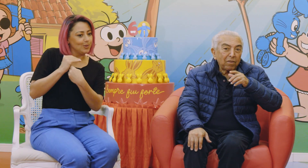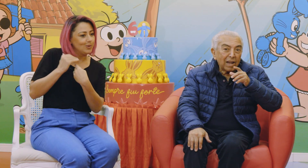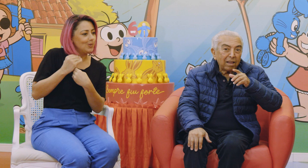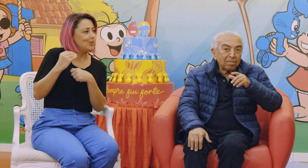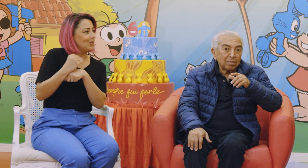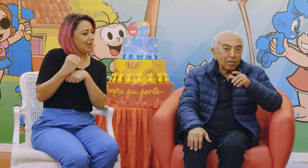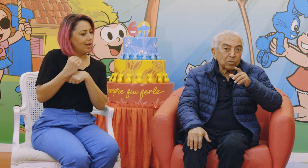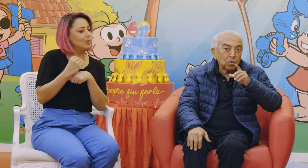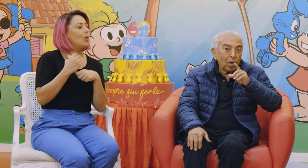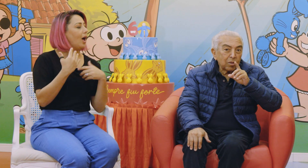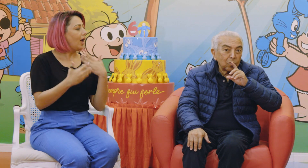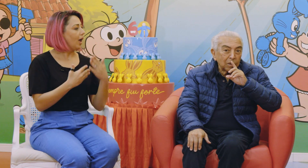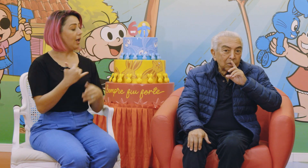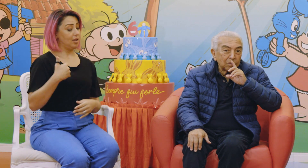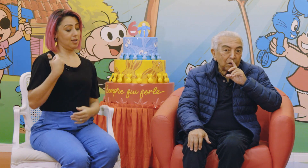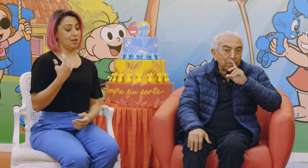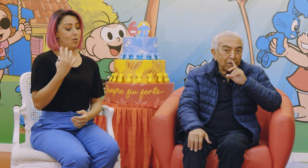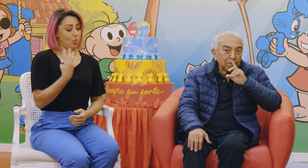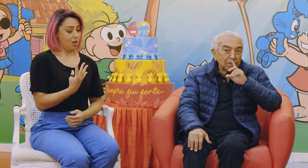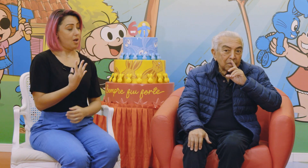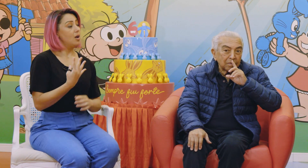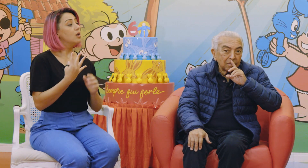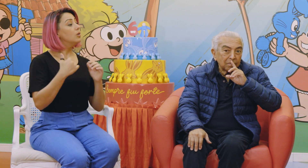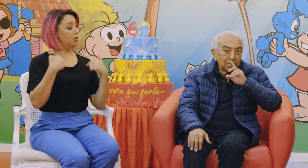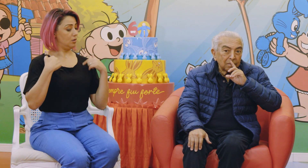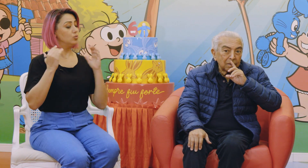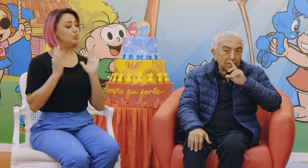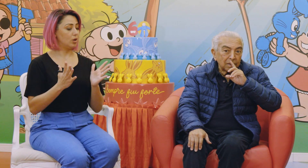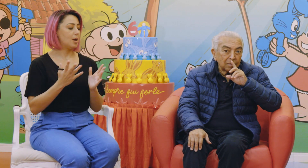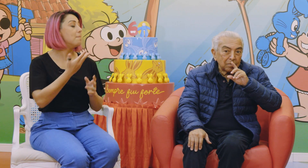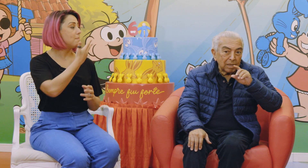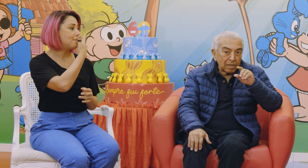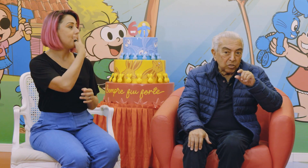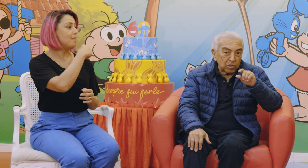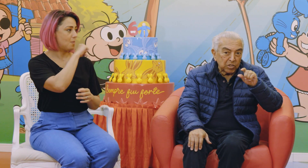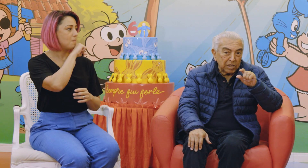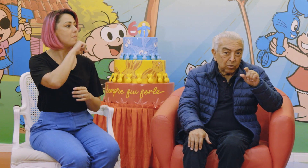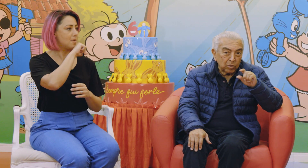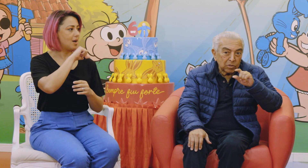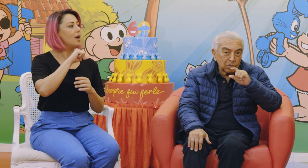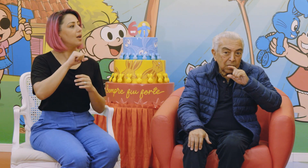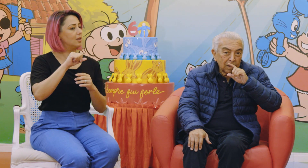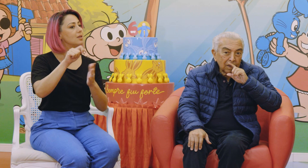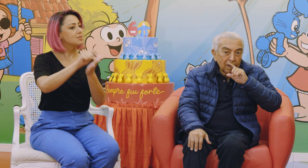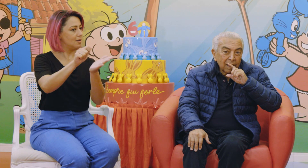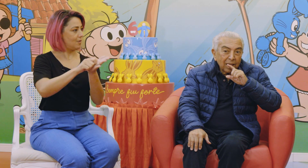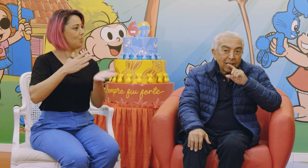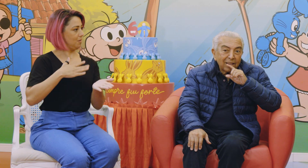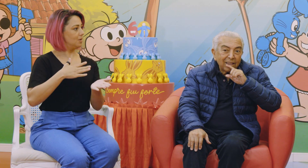já falava aos 4 anos, meu pai me deixou escrito isso,